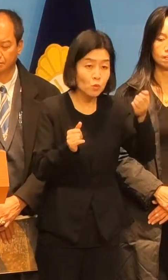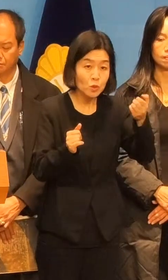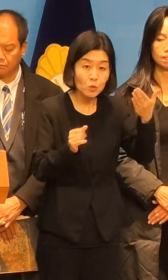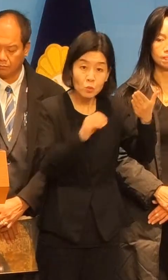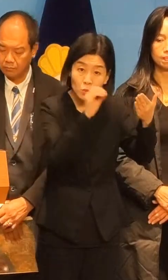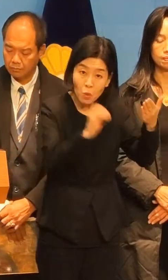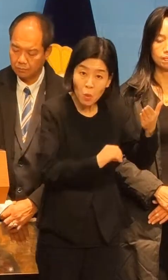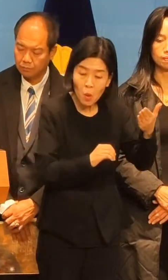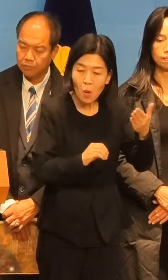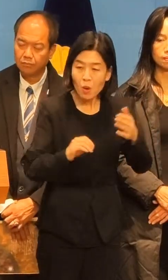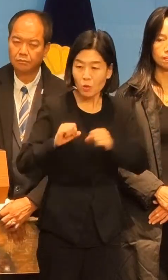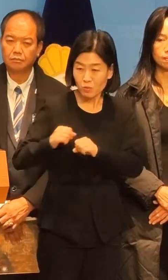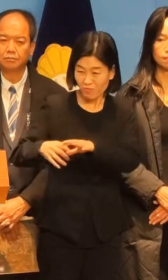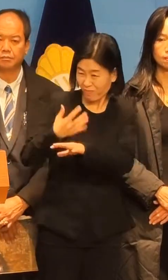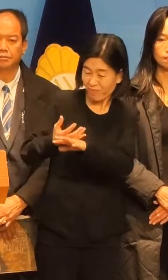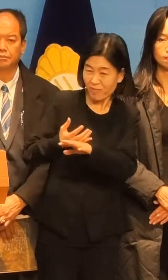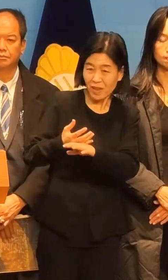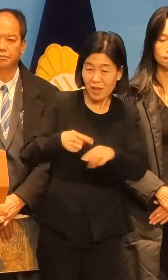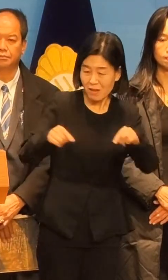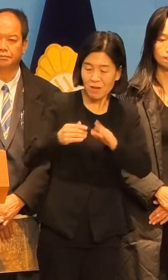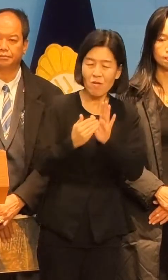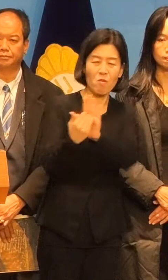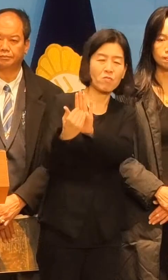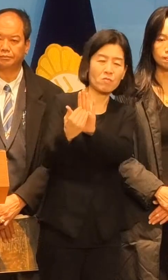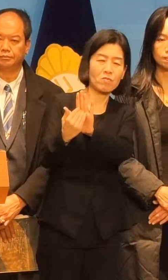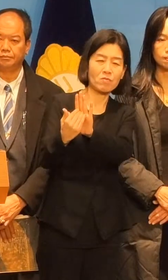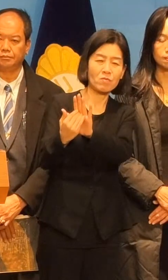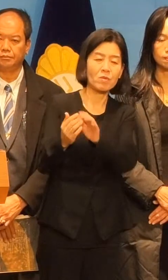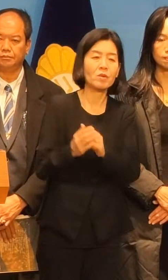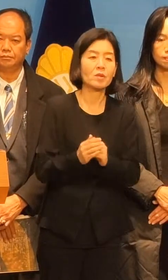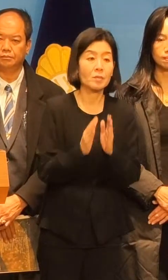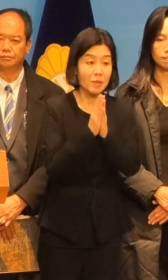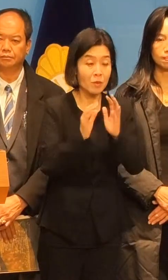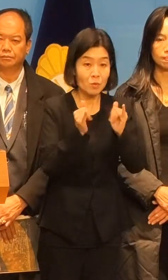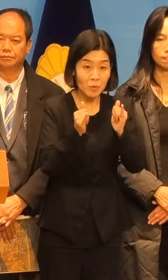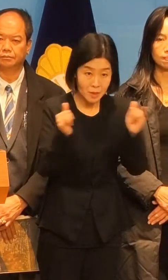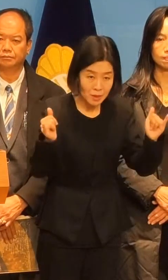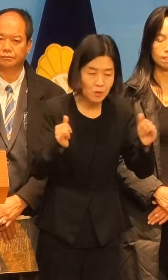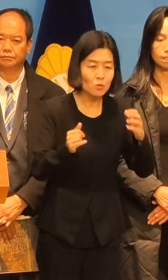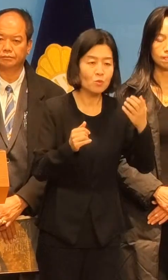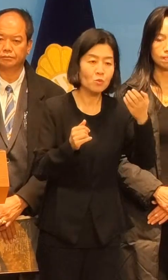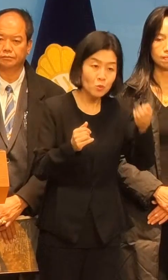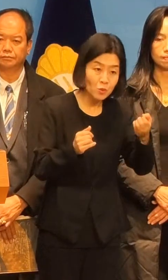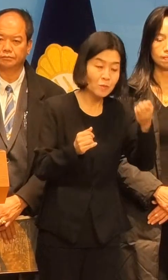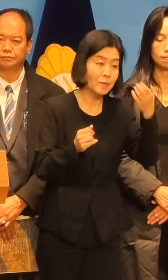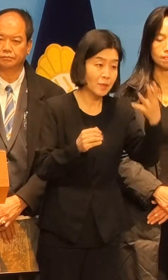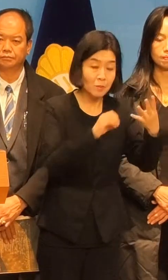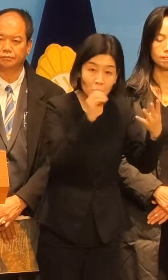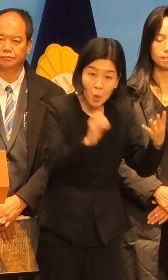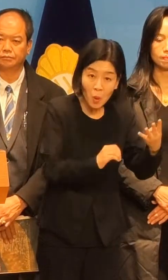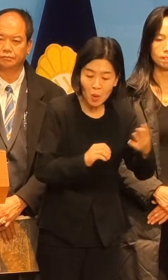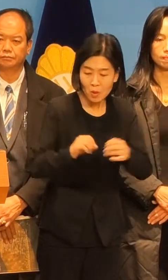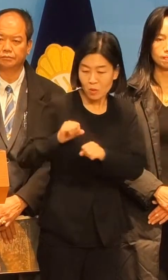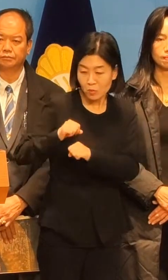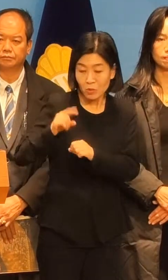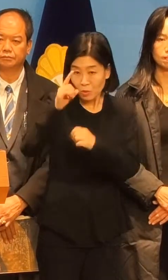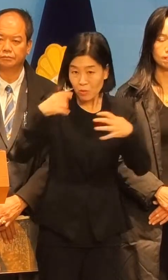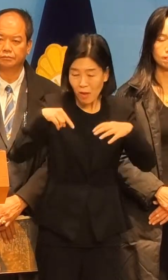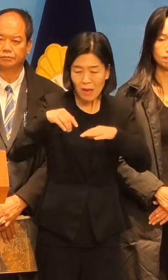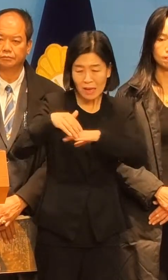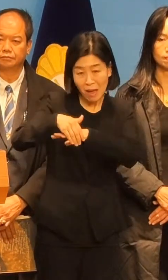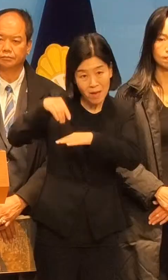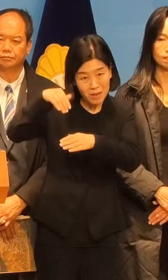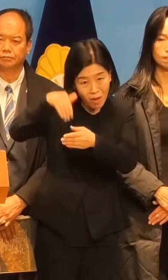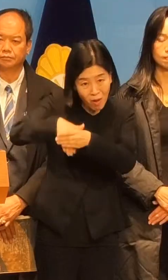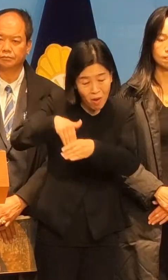쿠데타를 거부합니다. 그리고 미얀마 국민의 98%가 이 군정부가 계획하고 있는 선거를